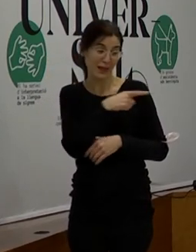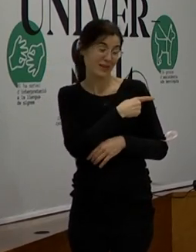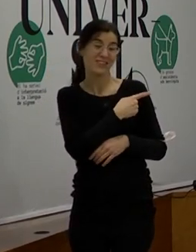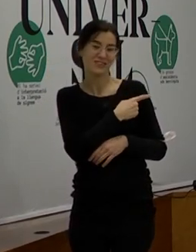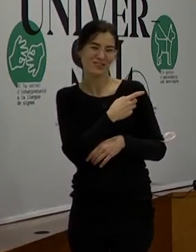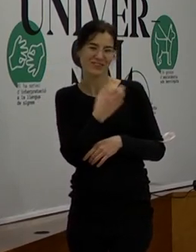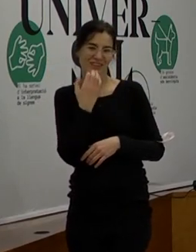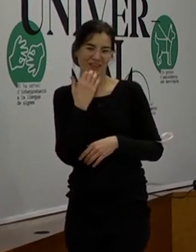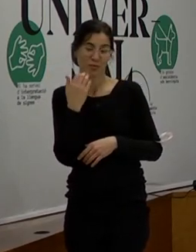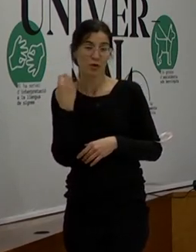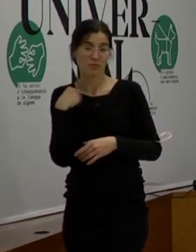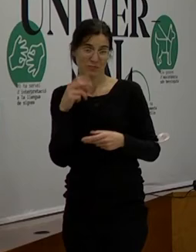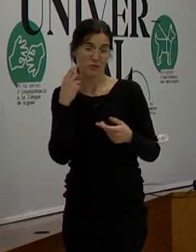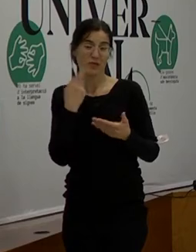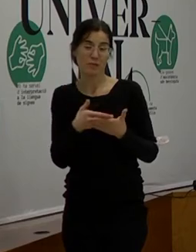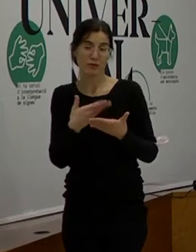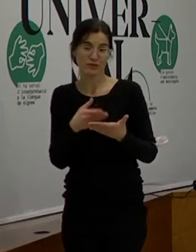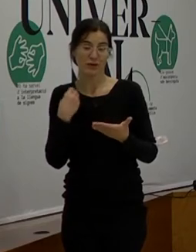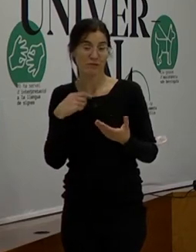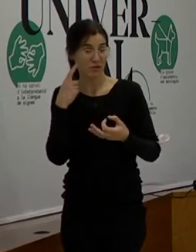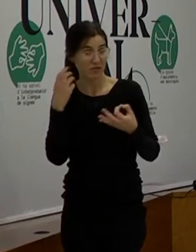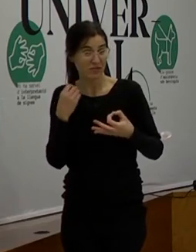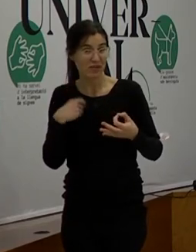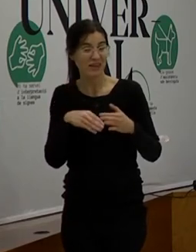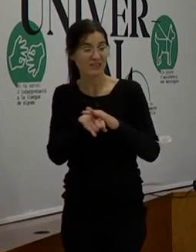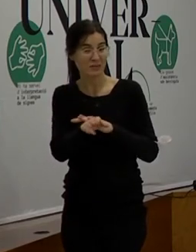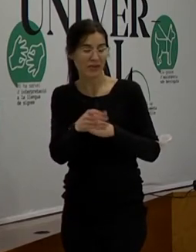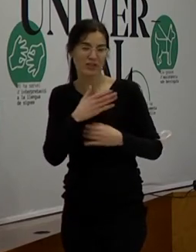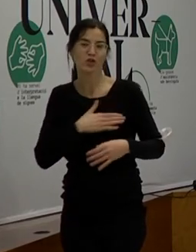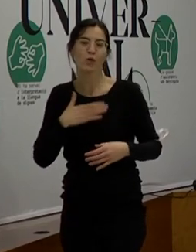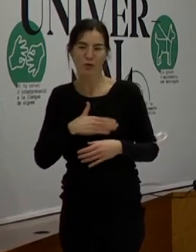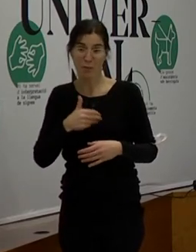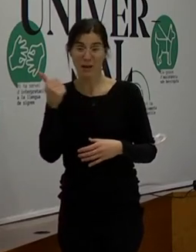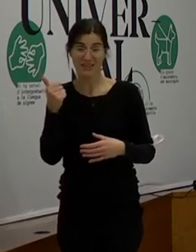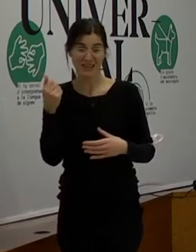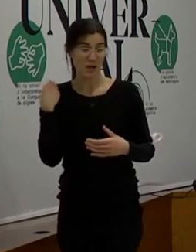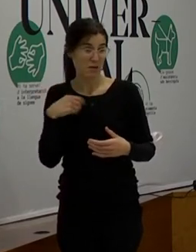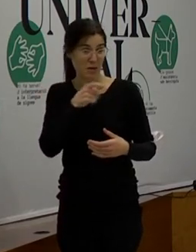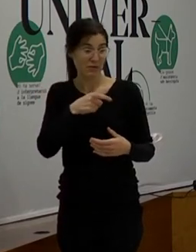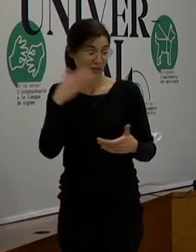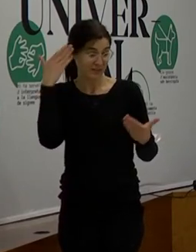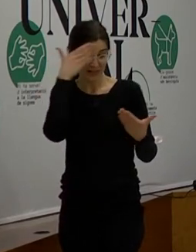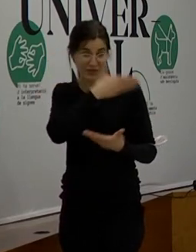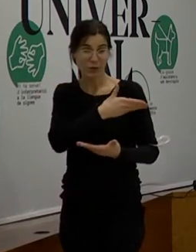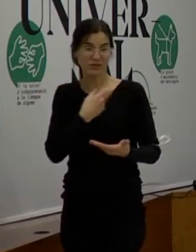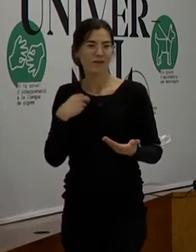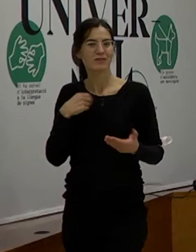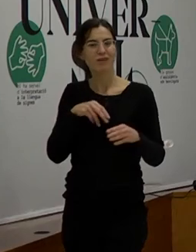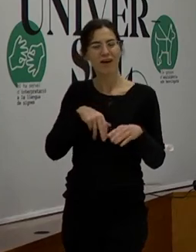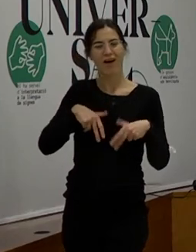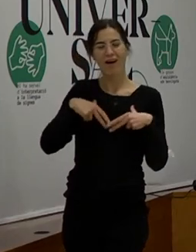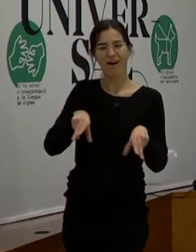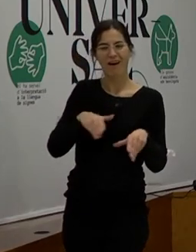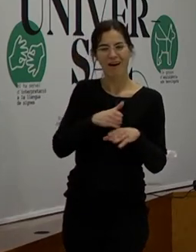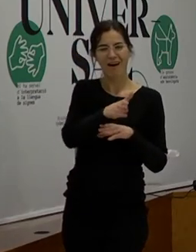demostra que l'accessibilitat és més còmoda i per tant la gent sense adonar-se va per la rampa. Ah, i